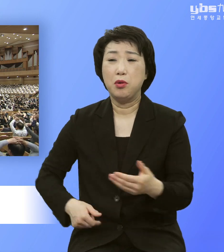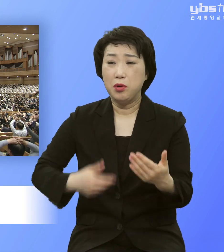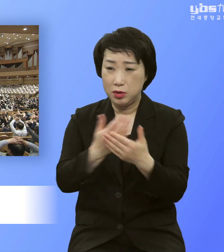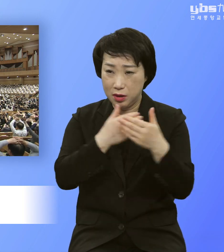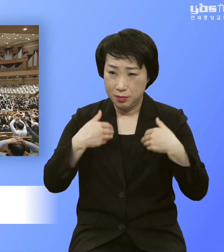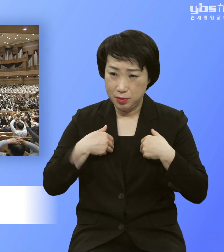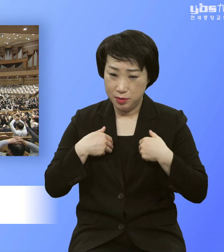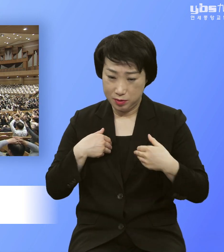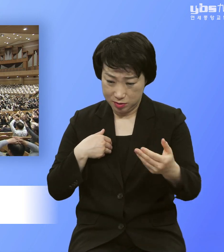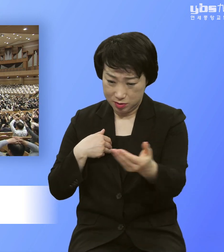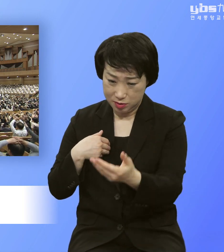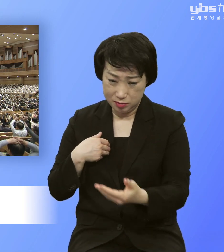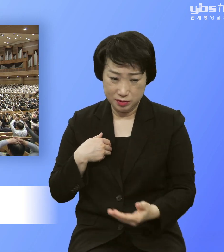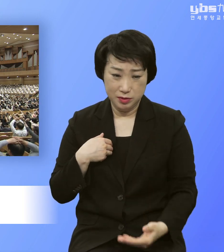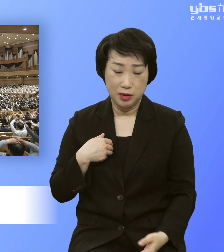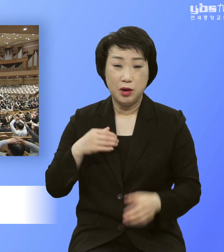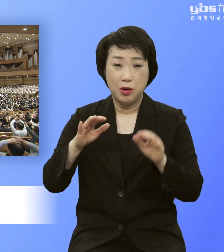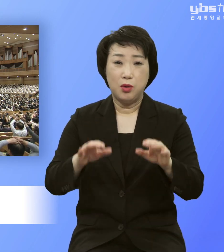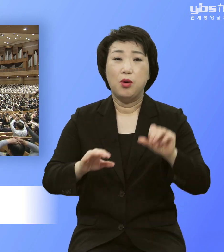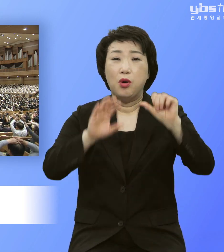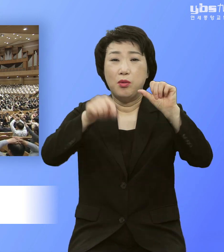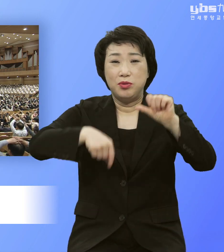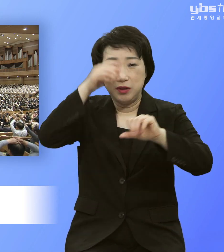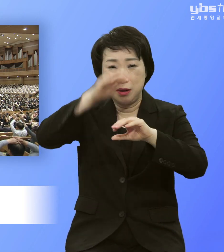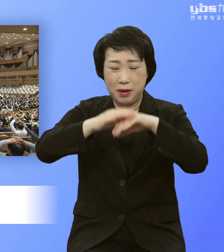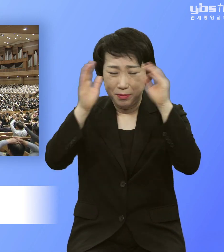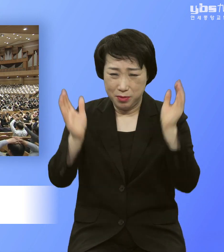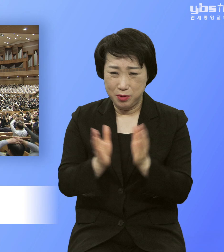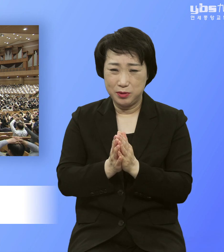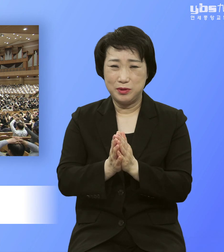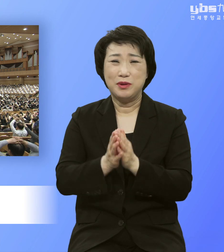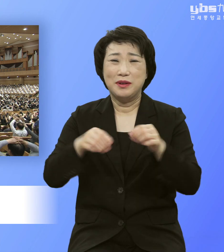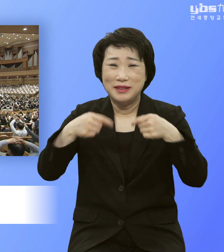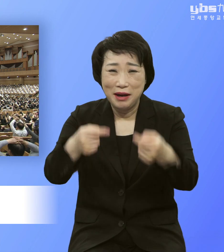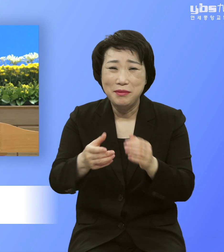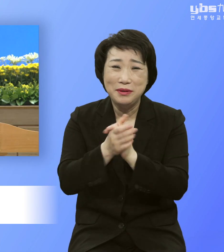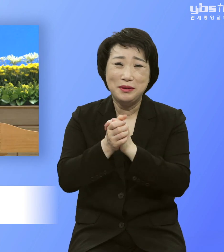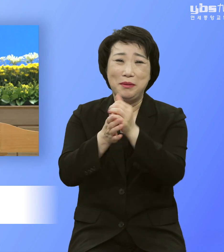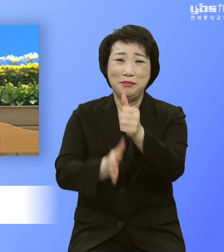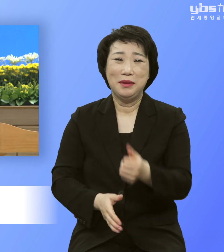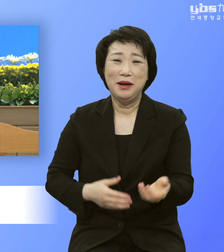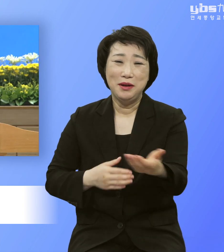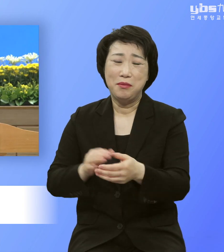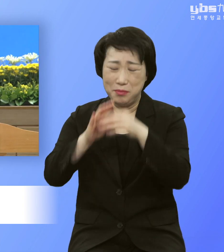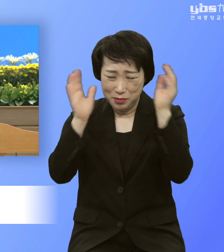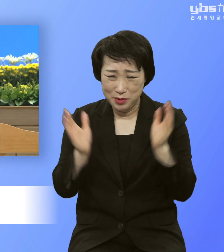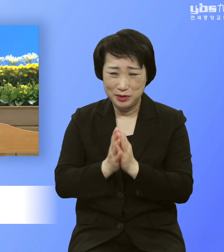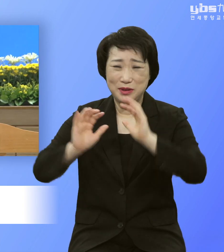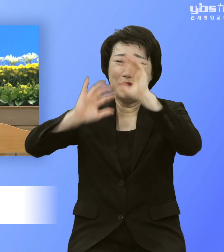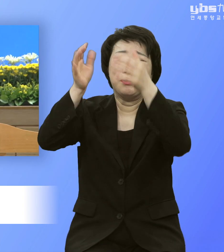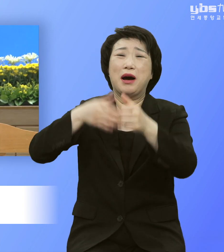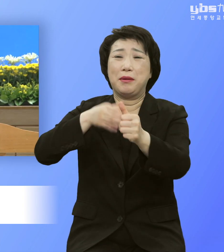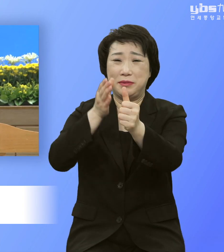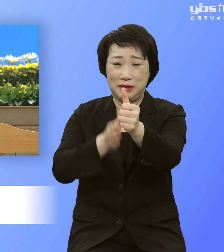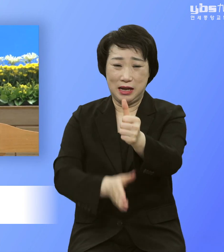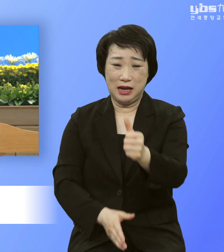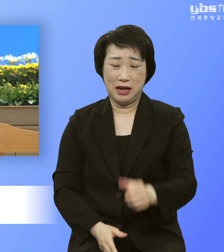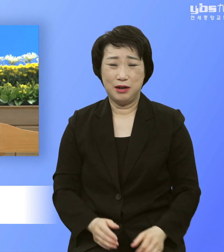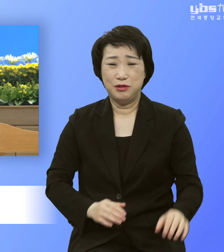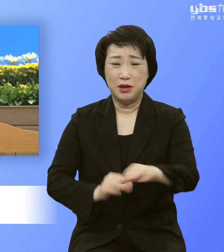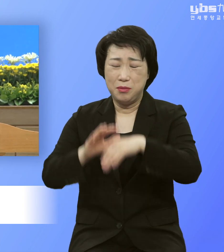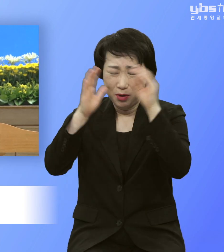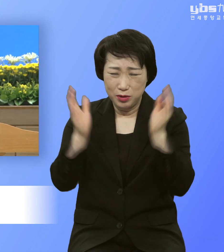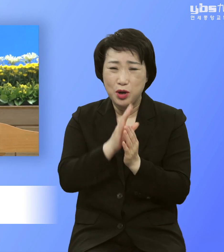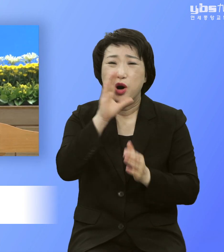회개하라 그 말이에요. 오늘 오부 예배 다통해서 기도하자. 연세가족이요, 우리 모두 천국 가자 이거. 우리